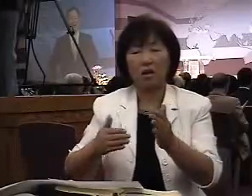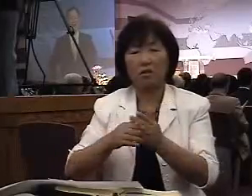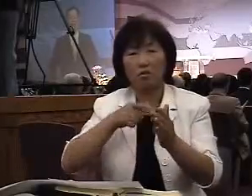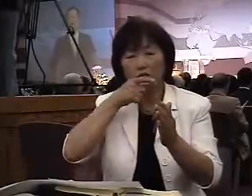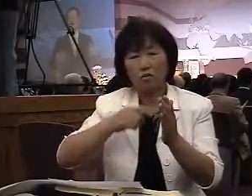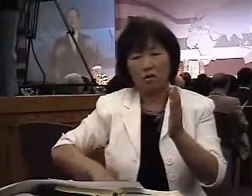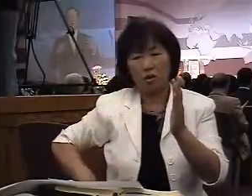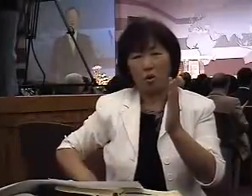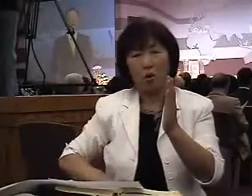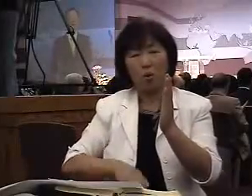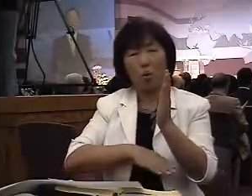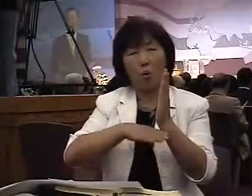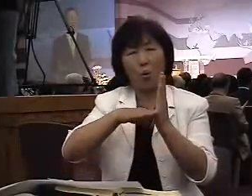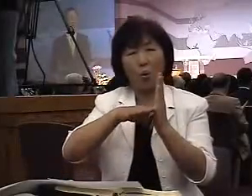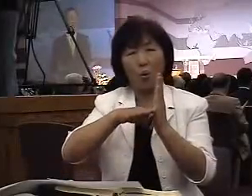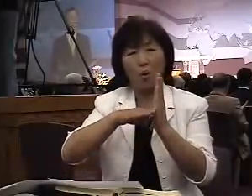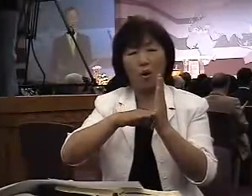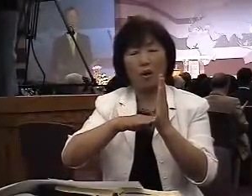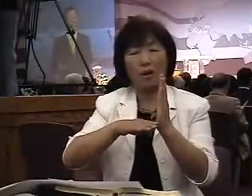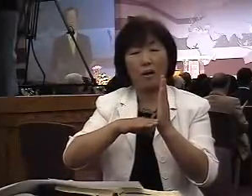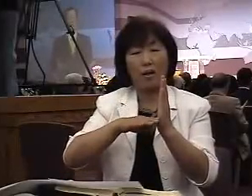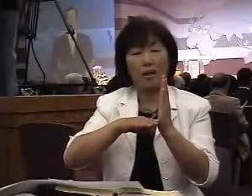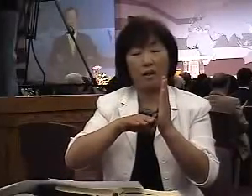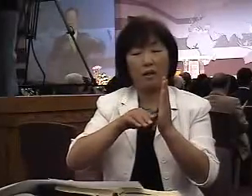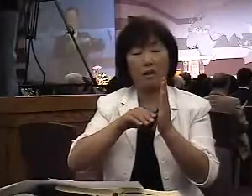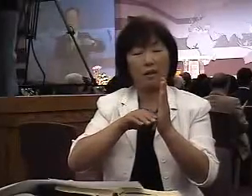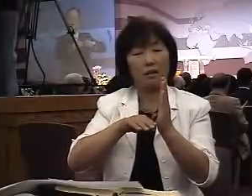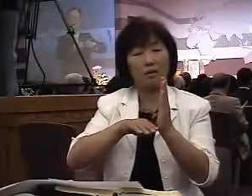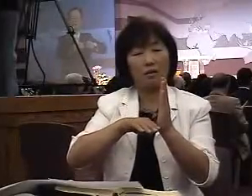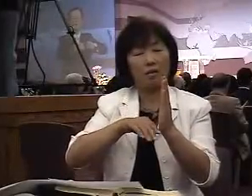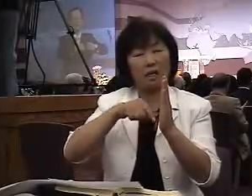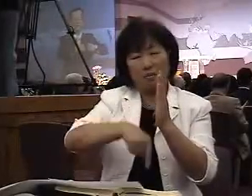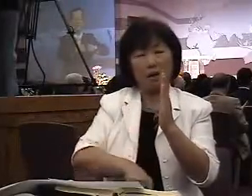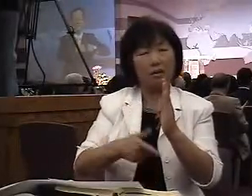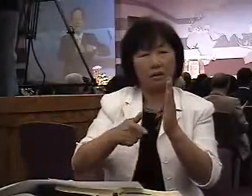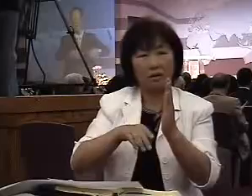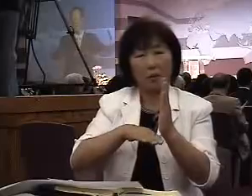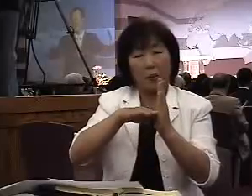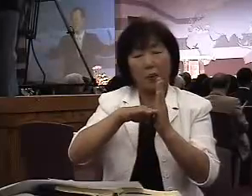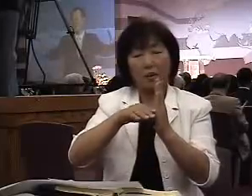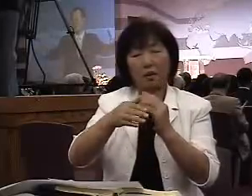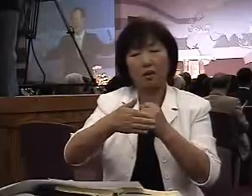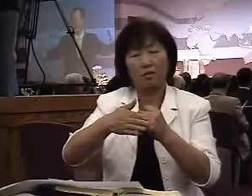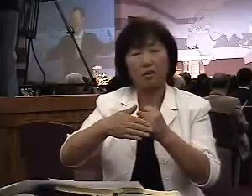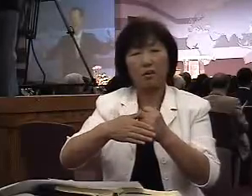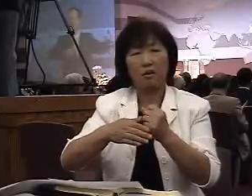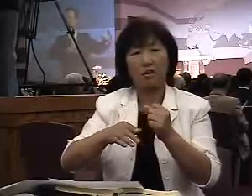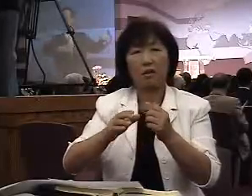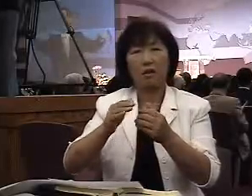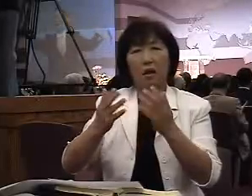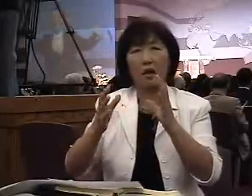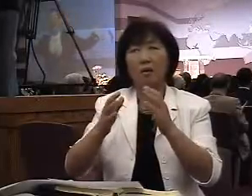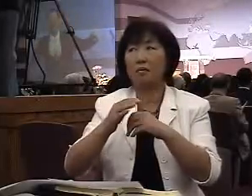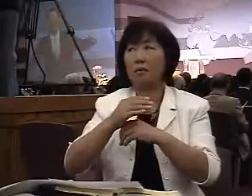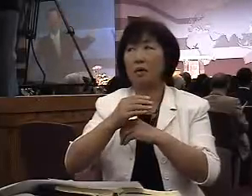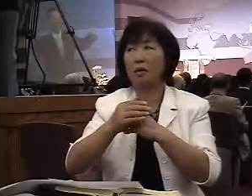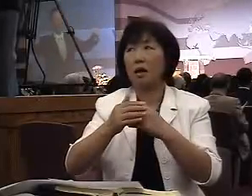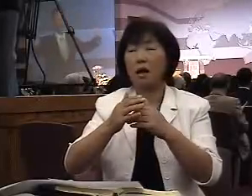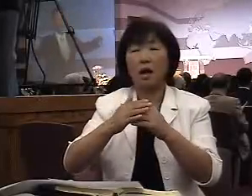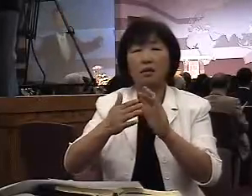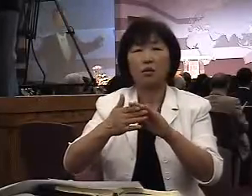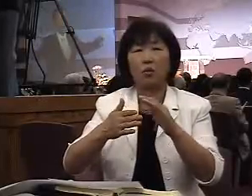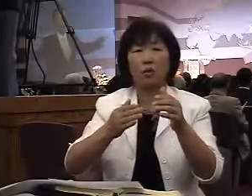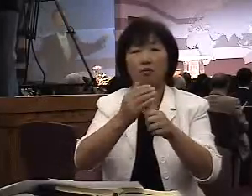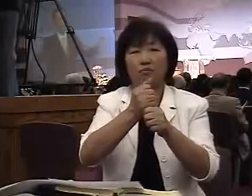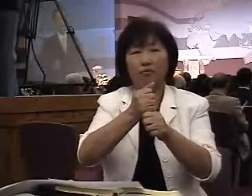온다 그러면 얕은 것을 필링으로 알잖아요. 그러면서 계속 붙잡고 있지만 이제는 자유로워집니다. 한 손을 놓고 막 놀기도